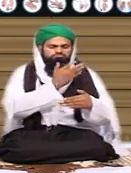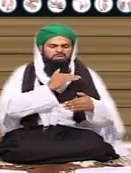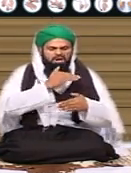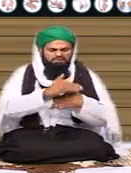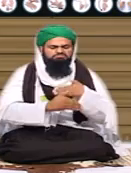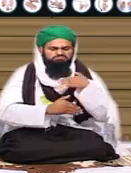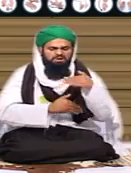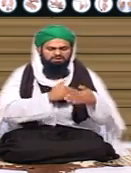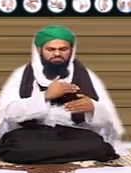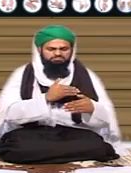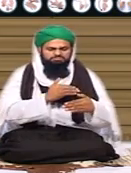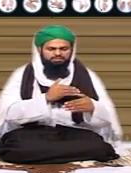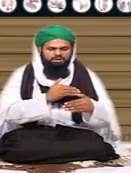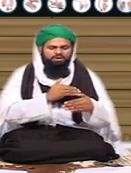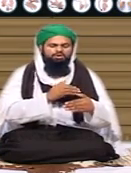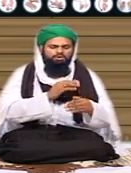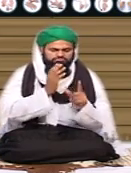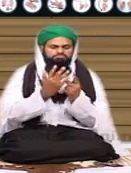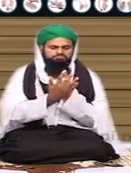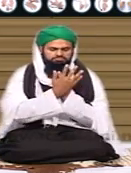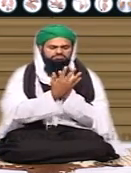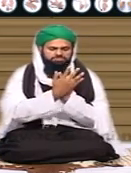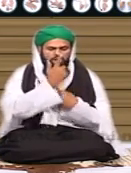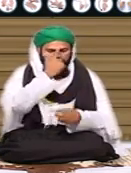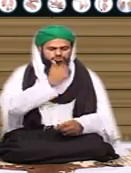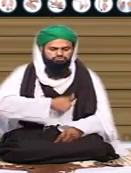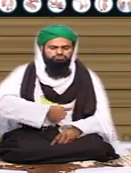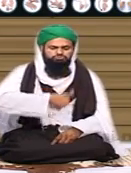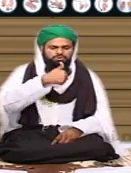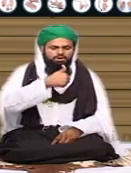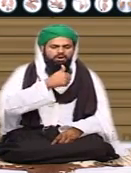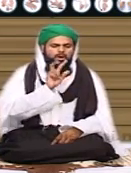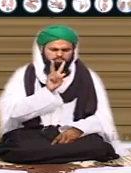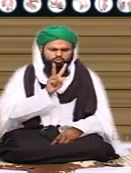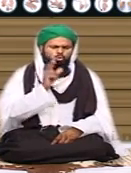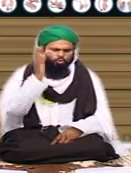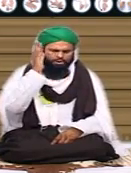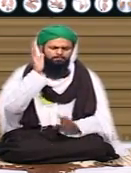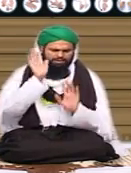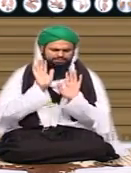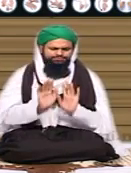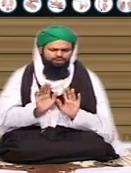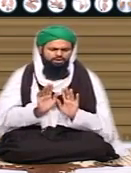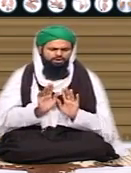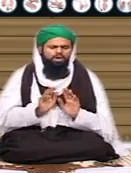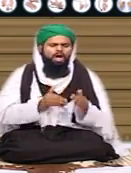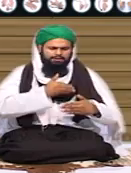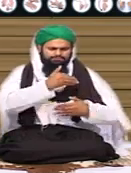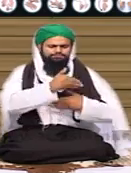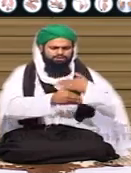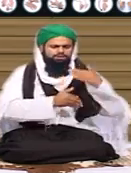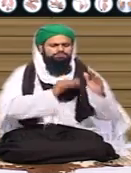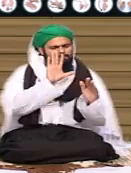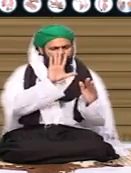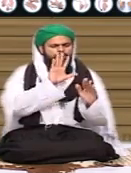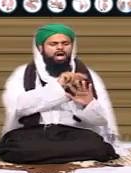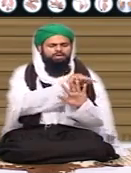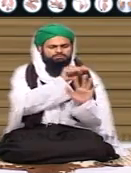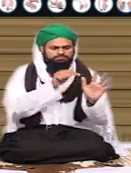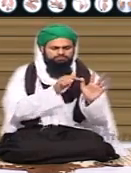آہستہ ہم اپنی اصلاح کریں. ٹھیک ہے, فی الحال مطلب 2 نمازیں تو ہو جاتی ہیں, آہستہ آہستہ انشاءاللہ عادت